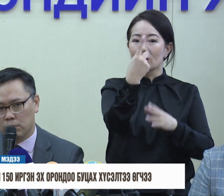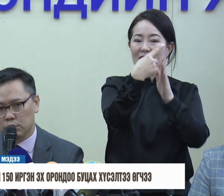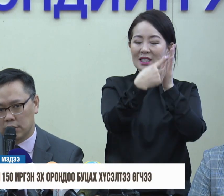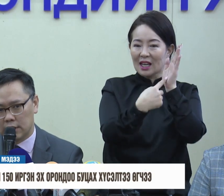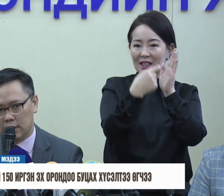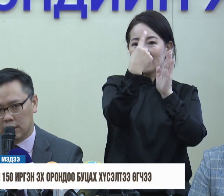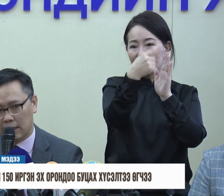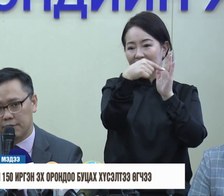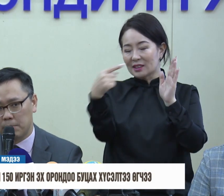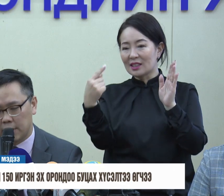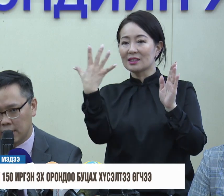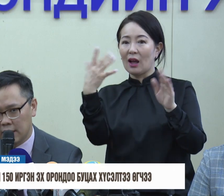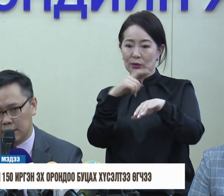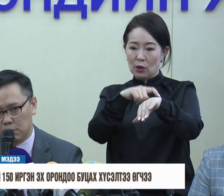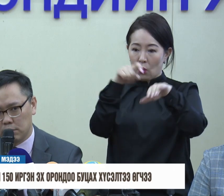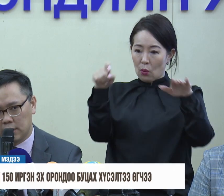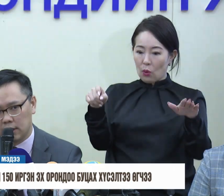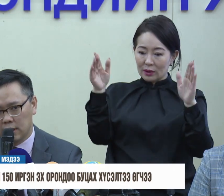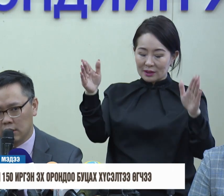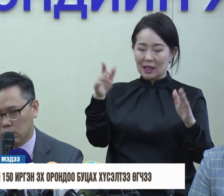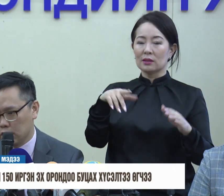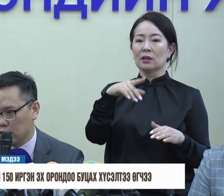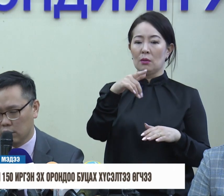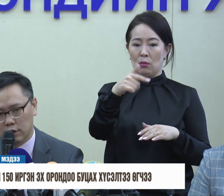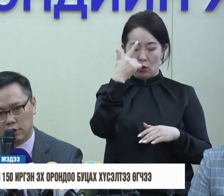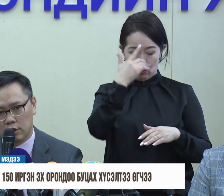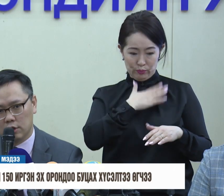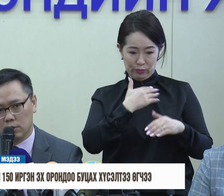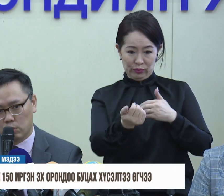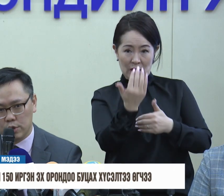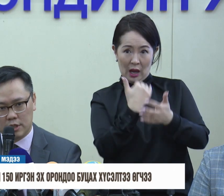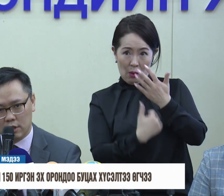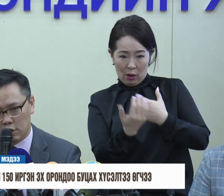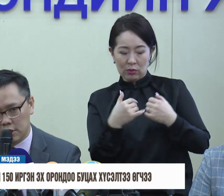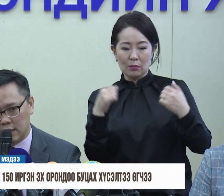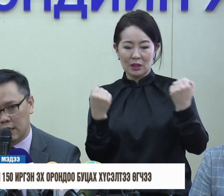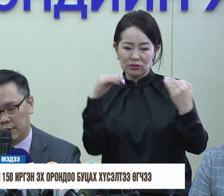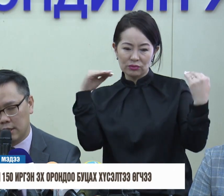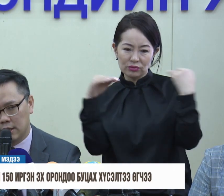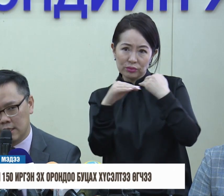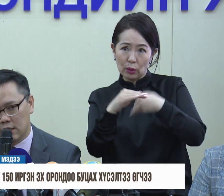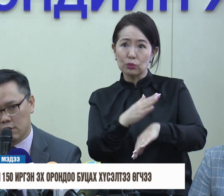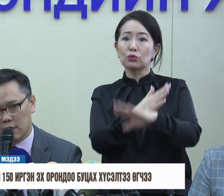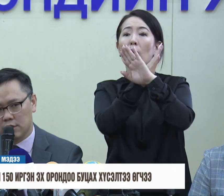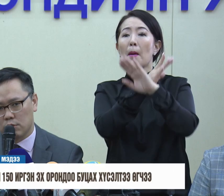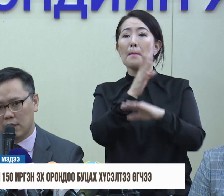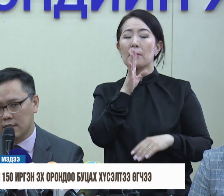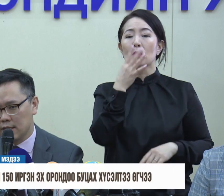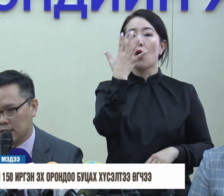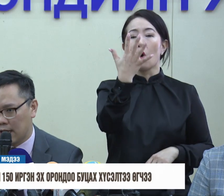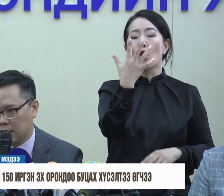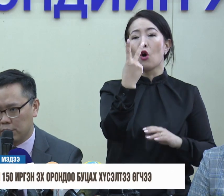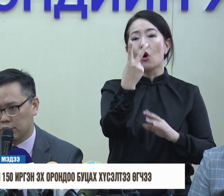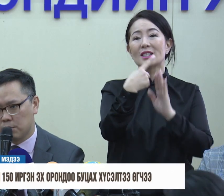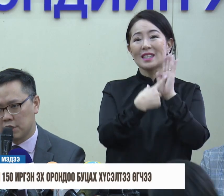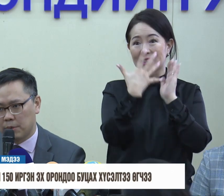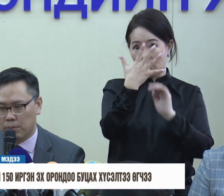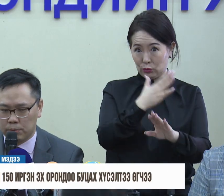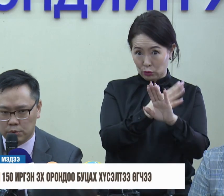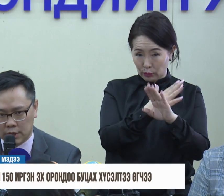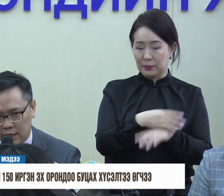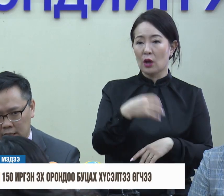энэ бомтуудаар иргэдийг авцамаар нэвтрүүлэх хөтөлбөр одоо дуусна. Одоо 2 сарын 5-наар 2 сарын 6-наас эхлээд агарын болон